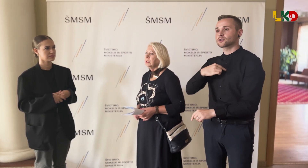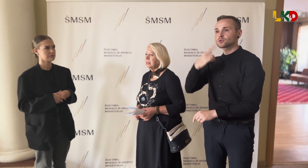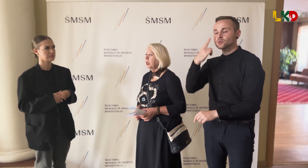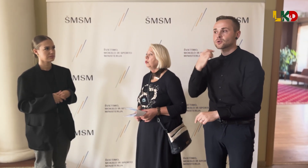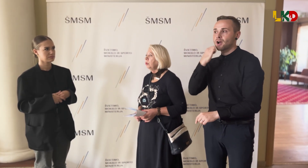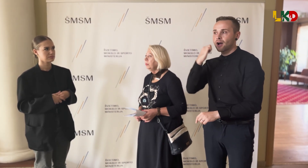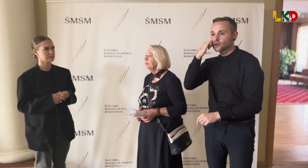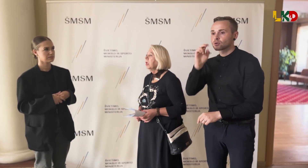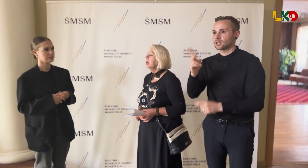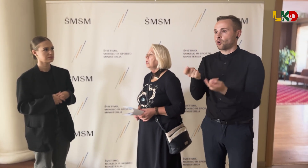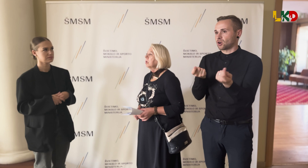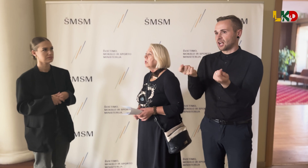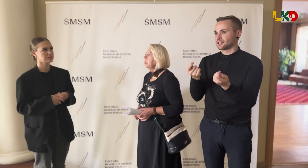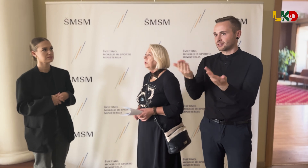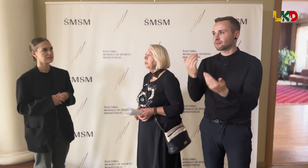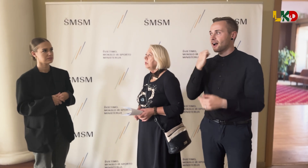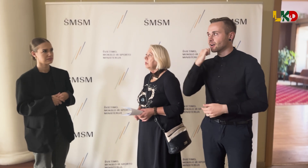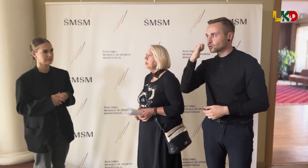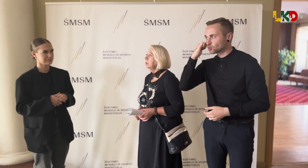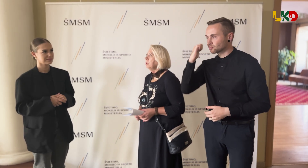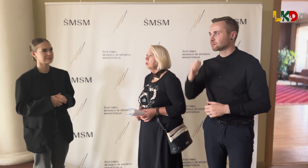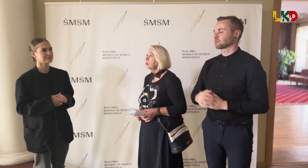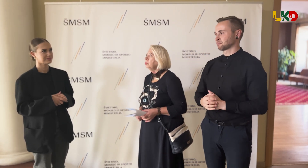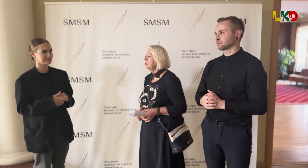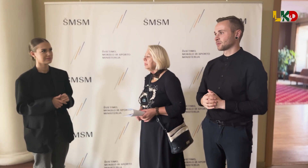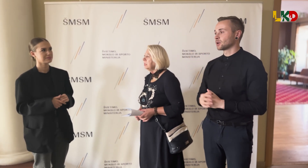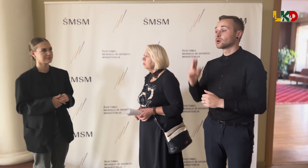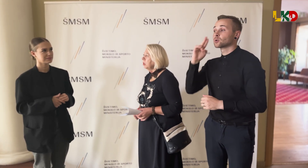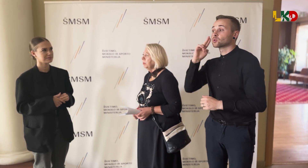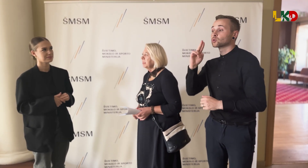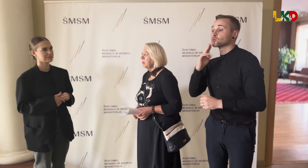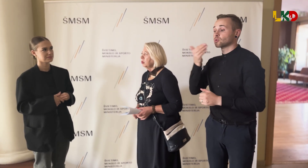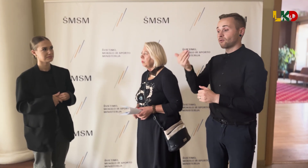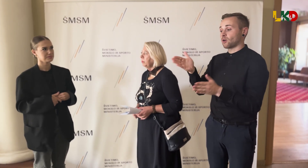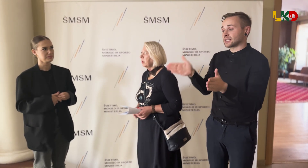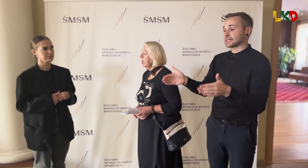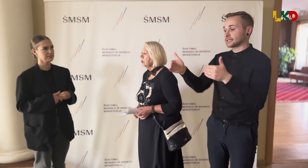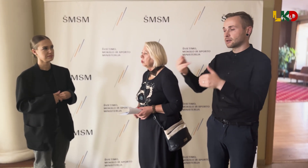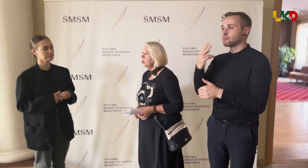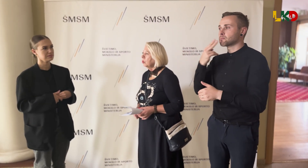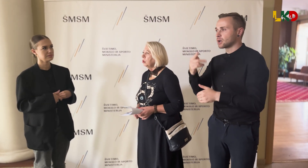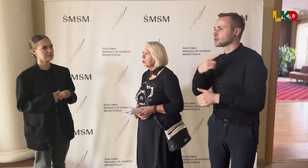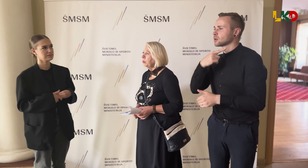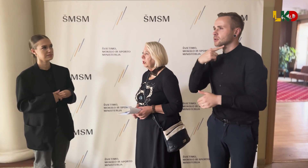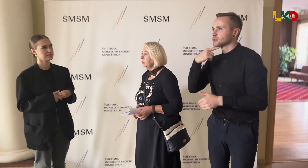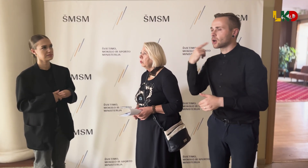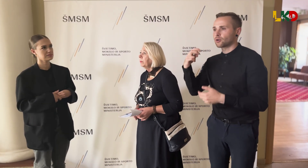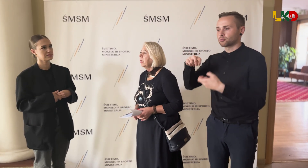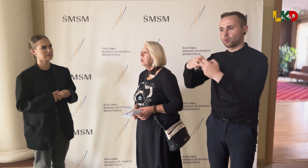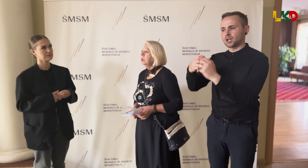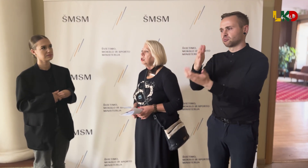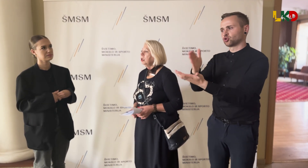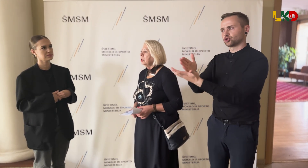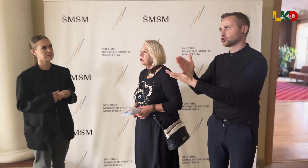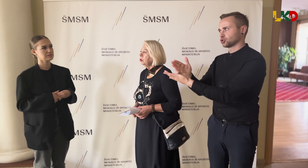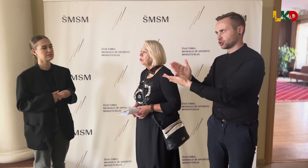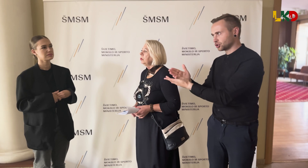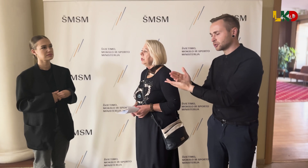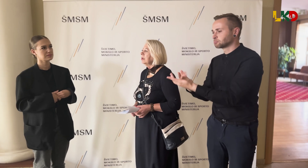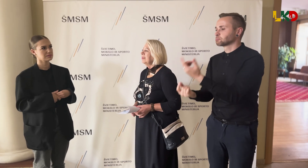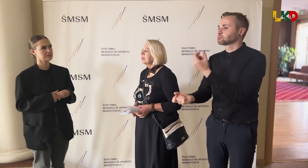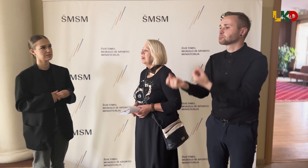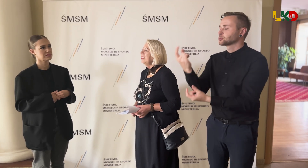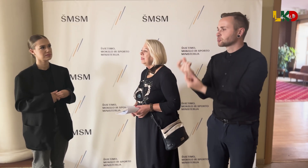padėkoti organizatoriui, kadangi kurčiųjų sistemoje mes matome be galo daug problemų,